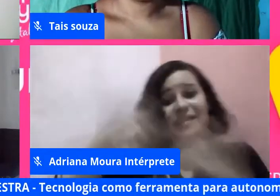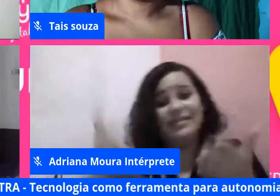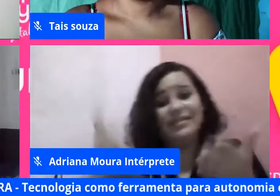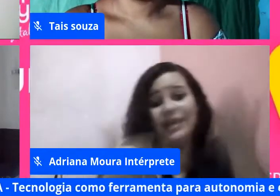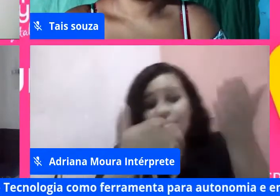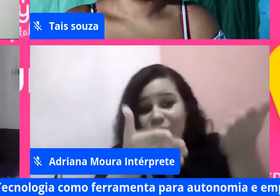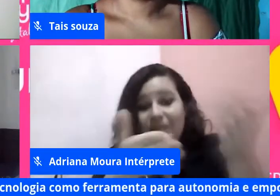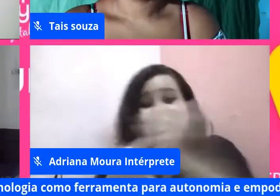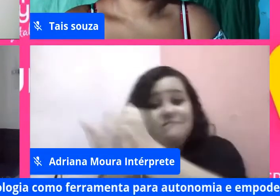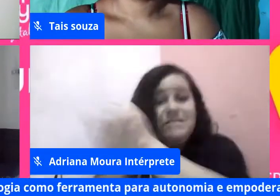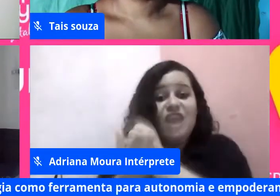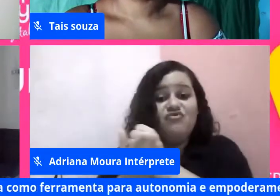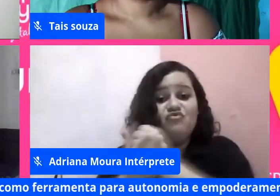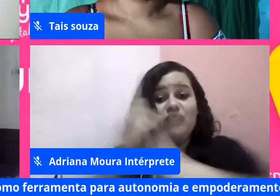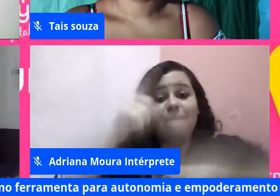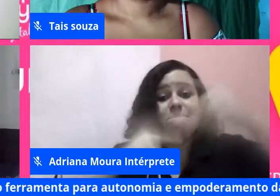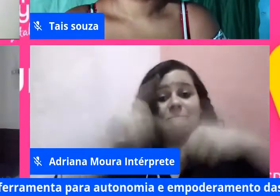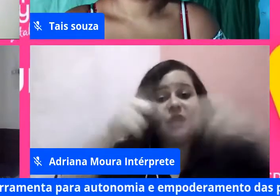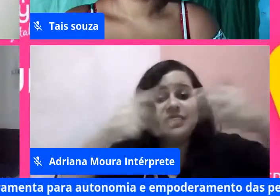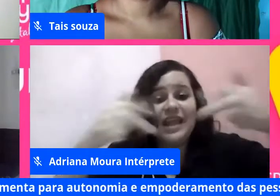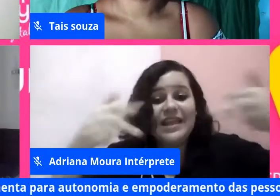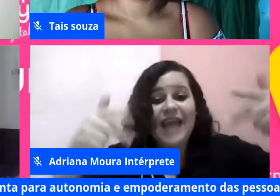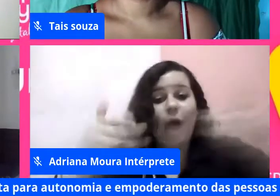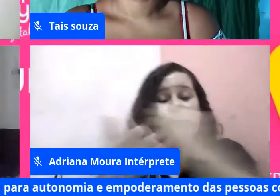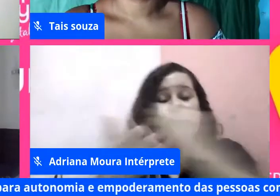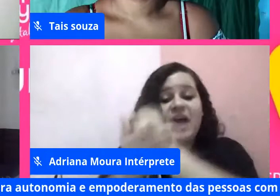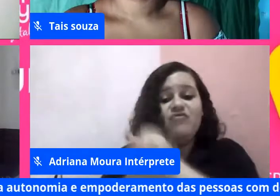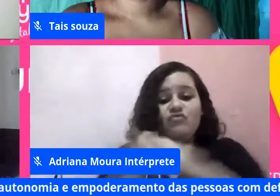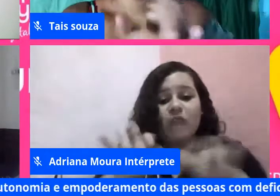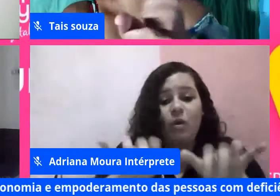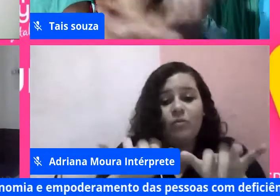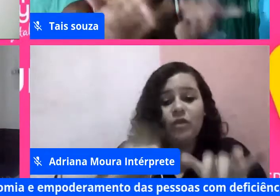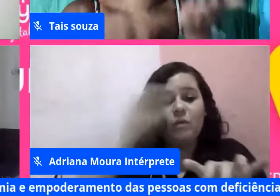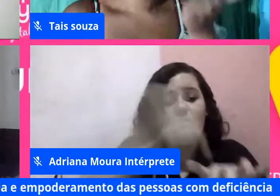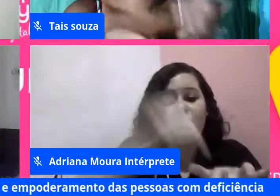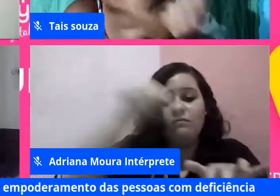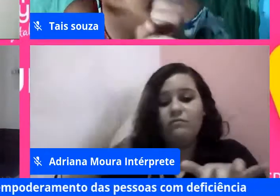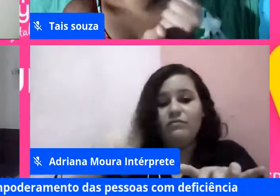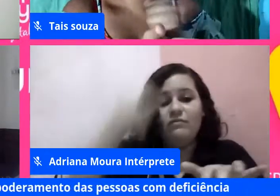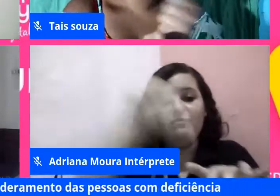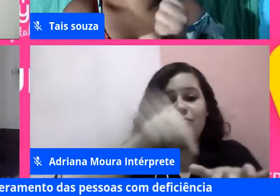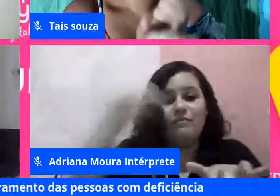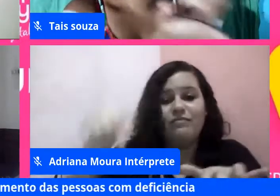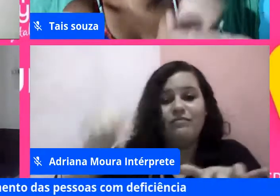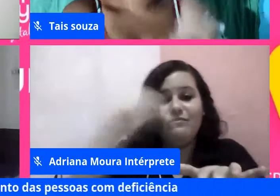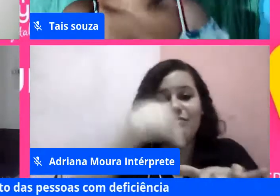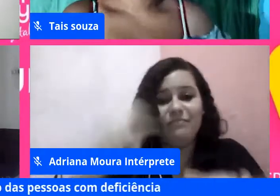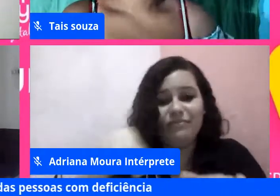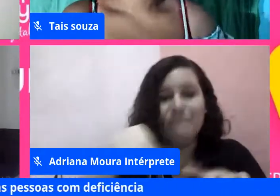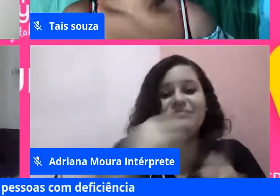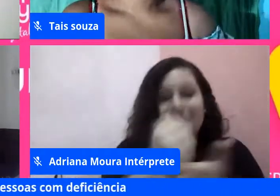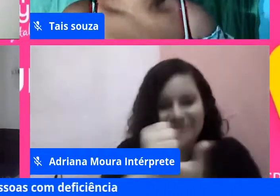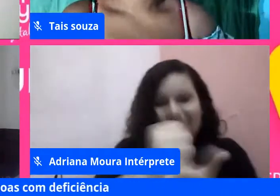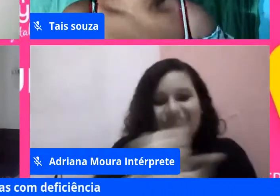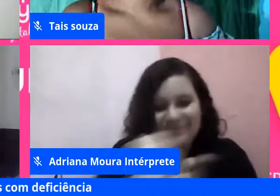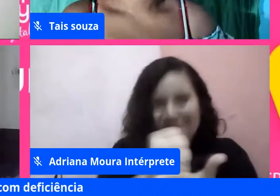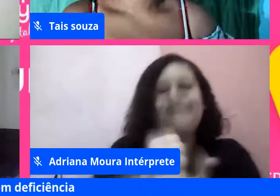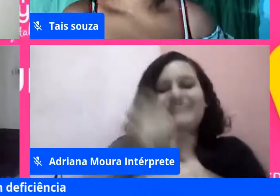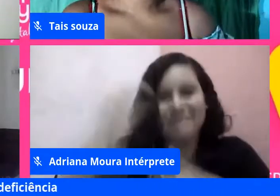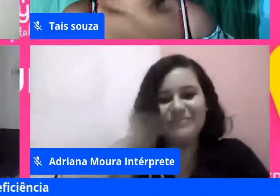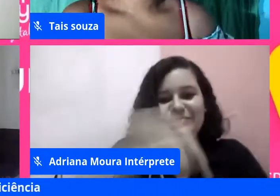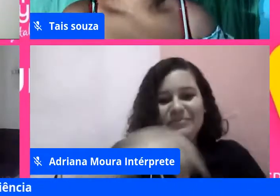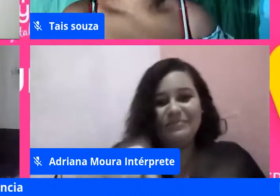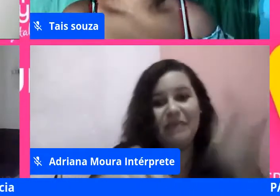permite teclar, né, mudar, enfim, usar, e usar o computador, usar, né, as coisas